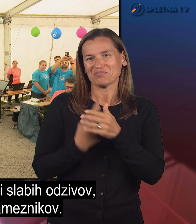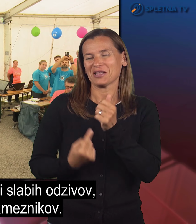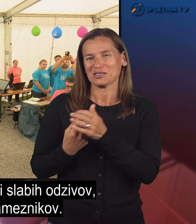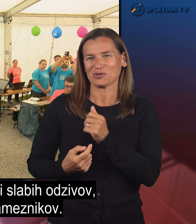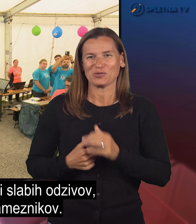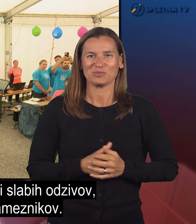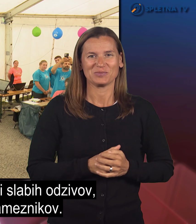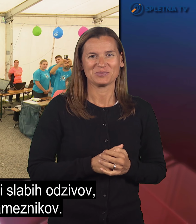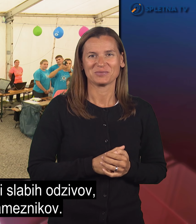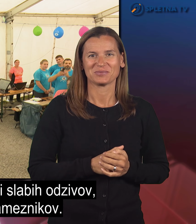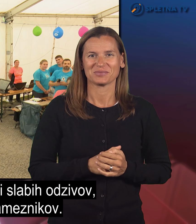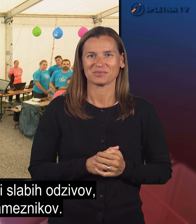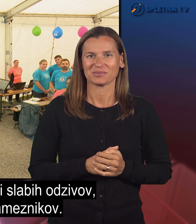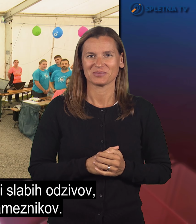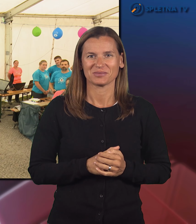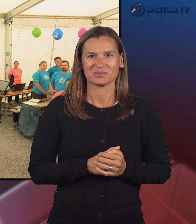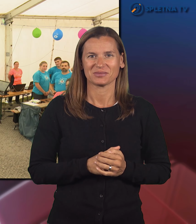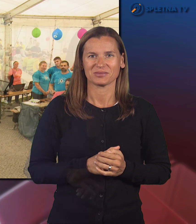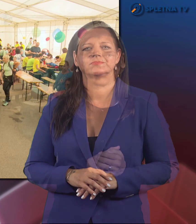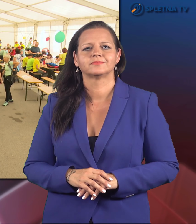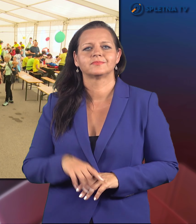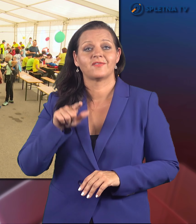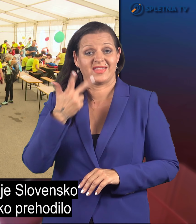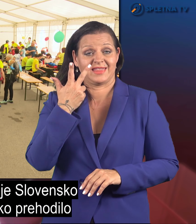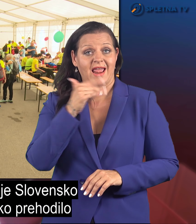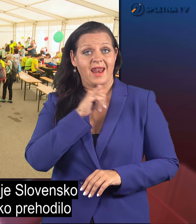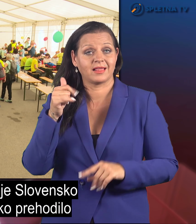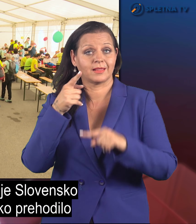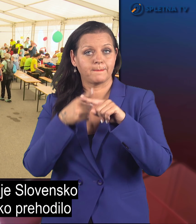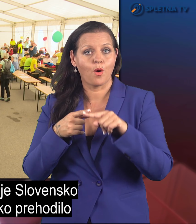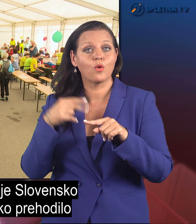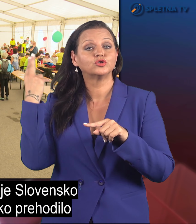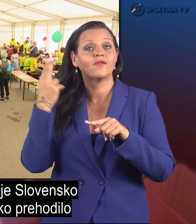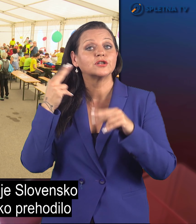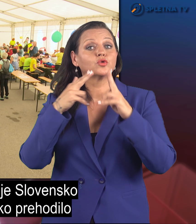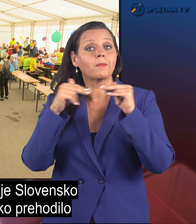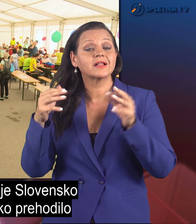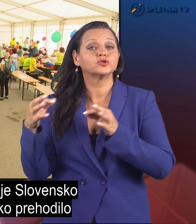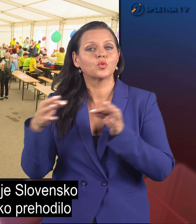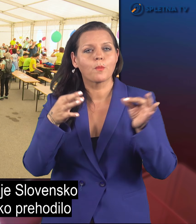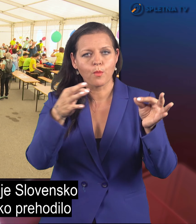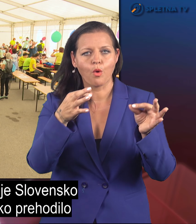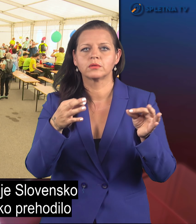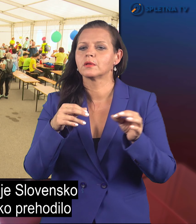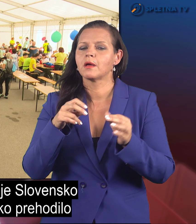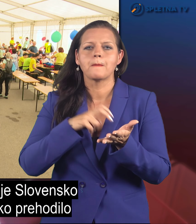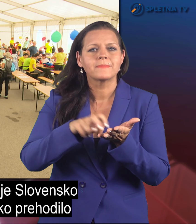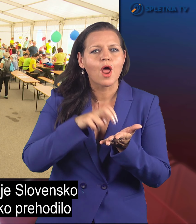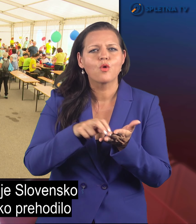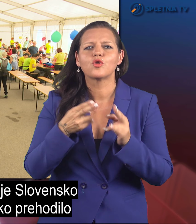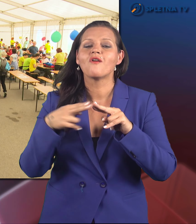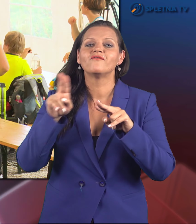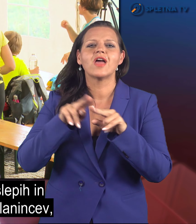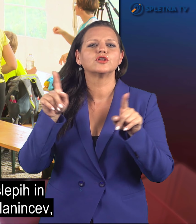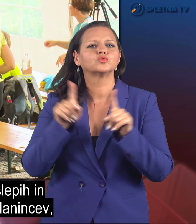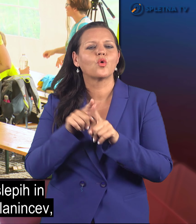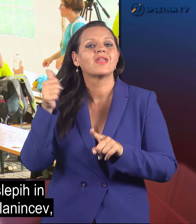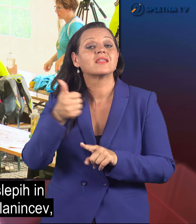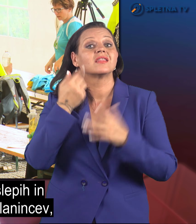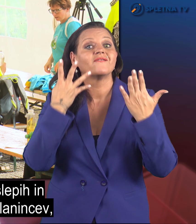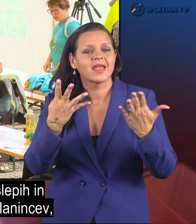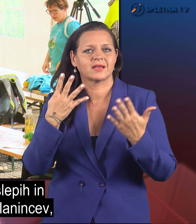odzivov, razen par posameznikov. V 3 letih in pol je slovensko planinsko pot tako prehodilo več